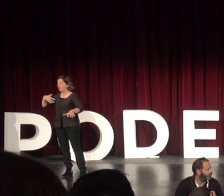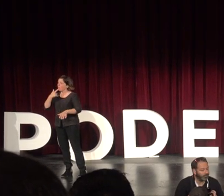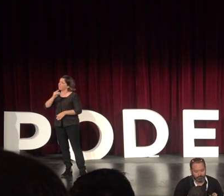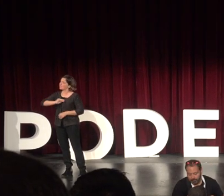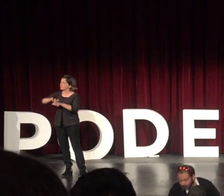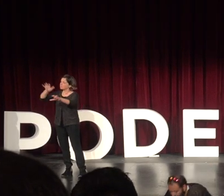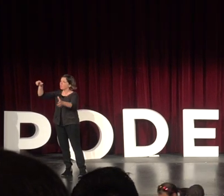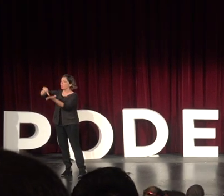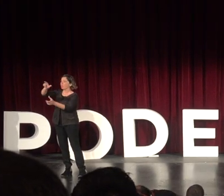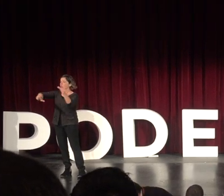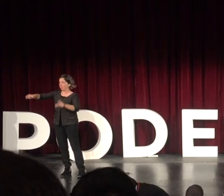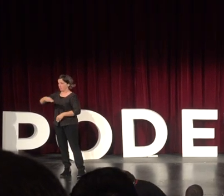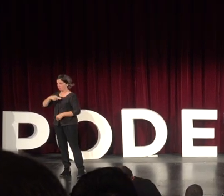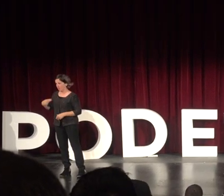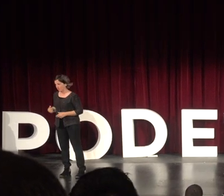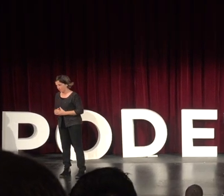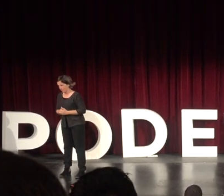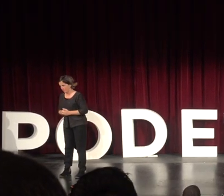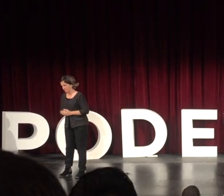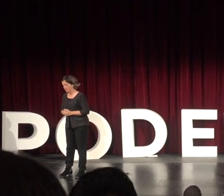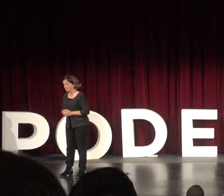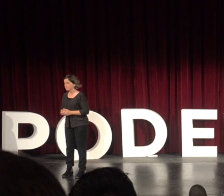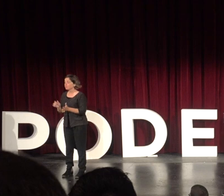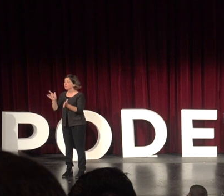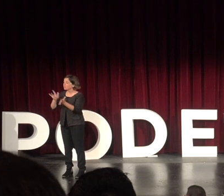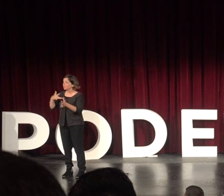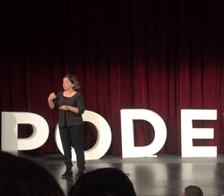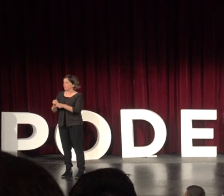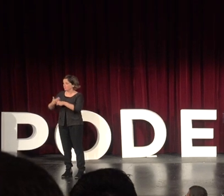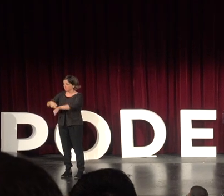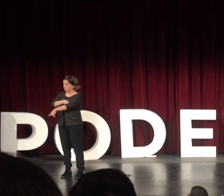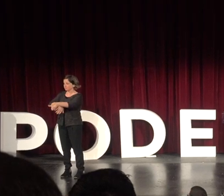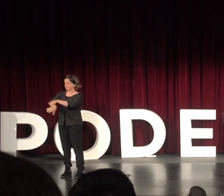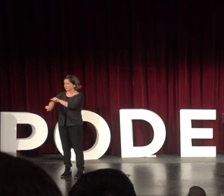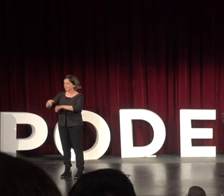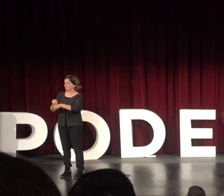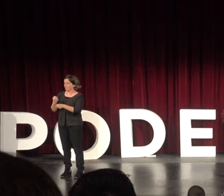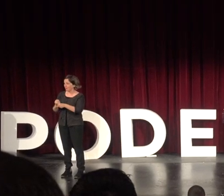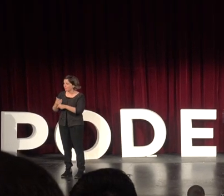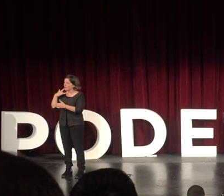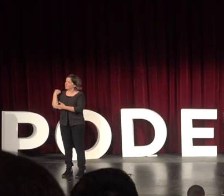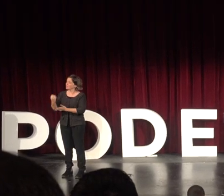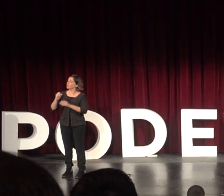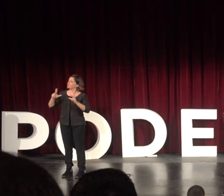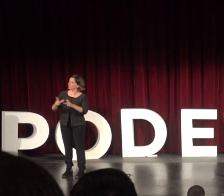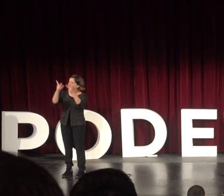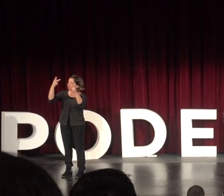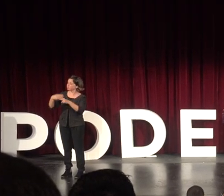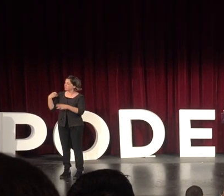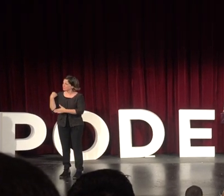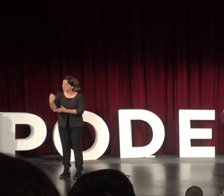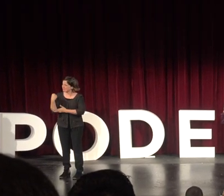buena parte de la ciudadanía que es de Cantabria. Nos toca trabajar para que sumemos esas fuerzas sociales y políticas